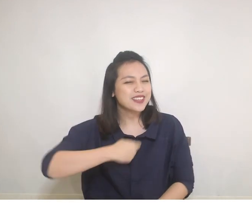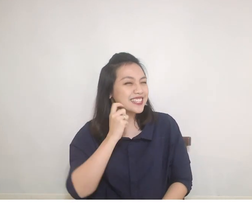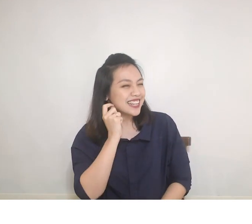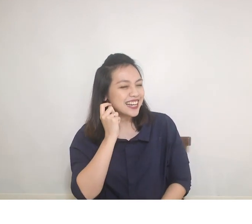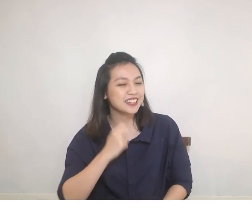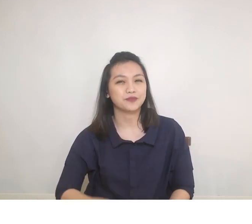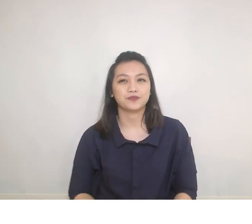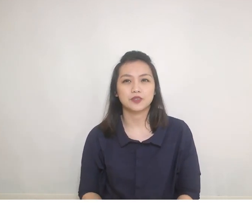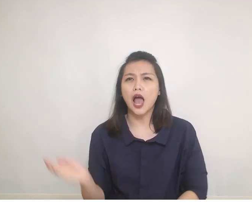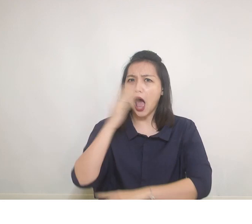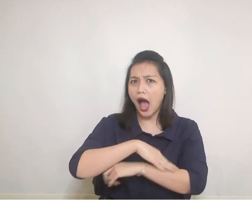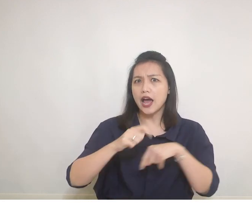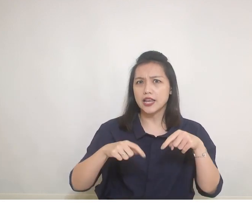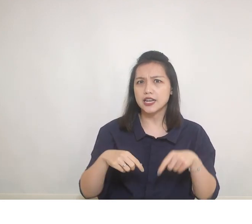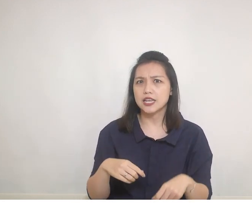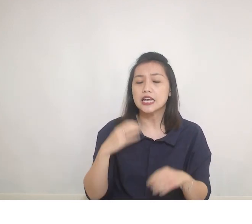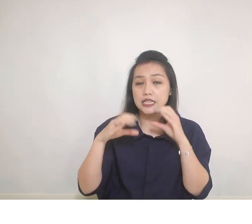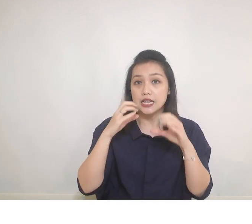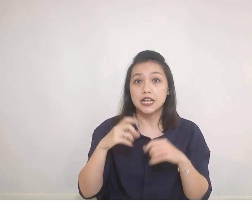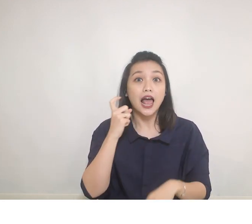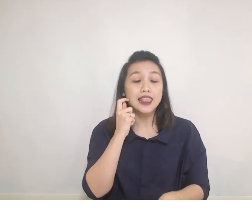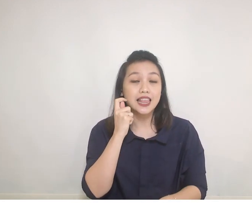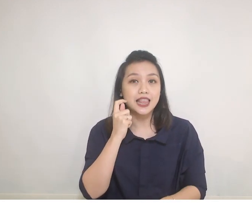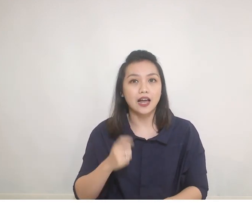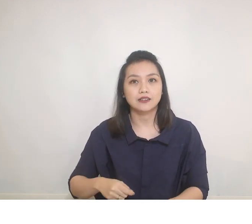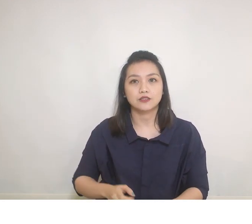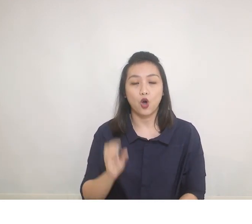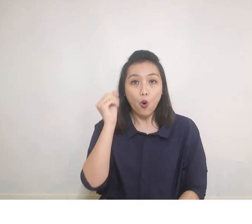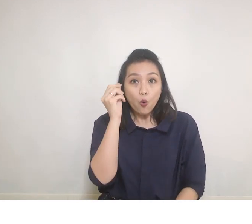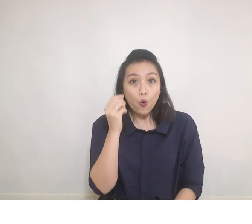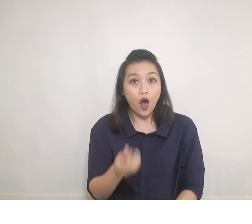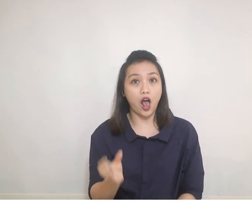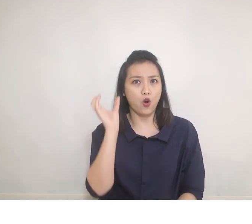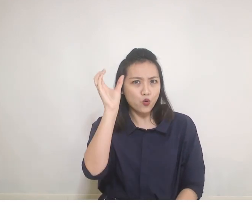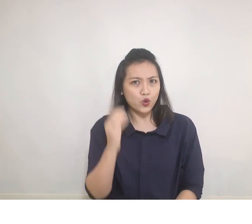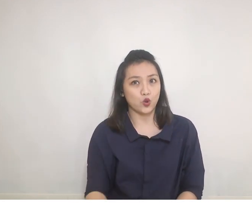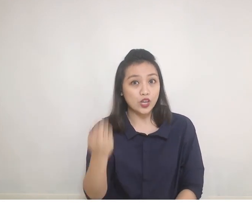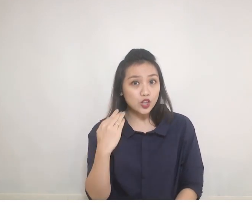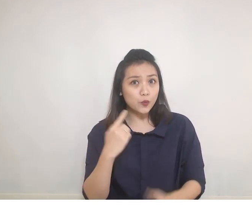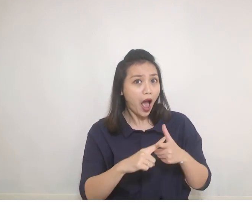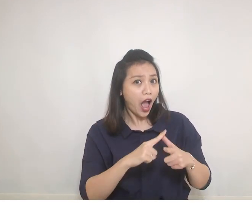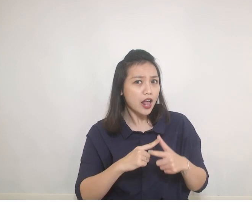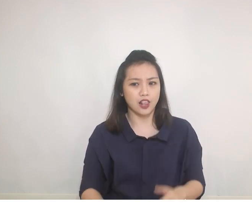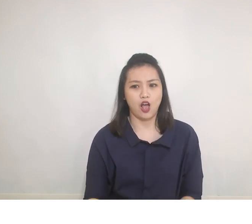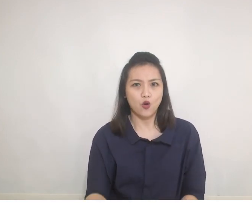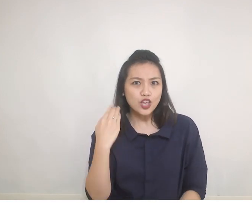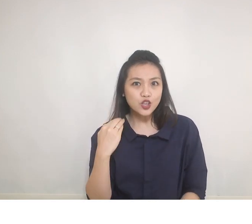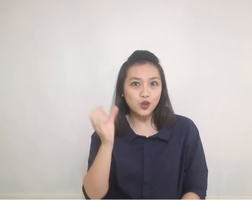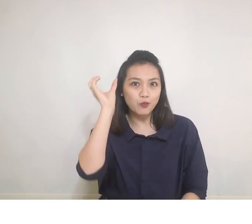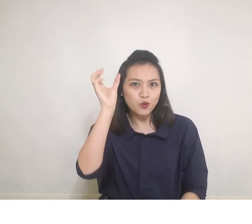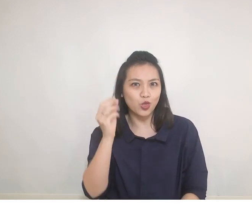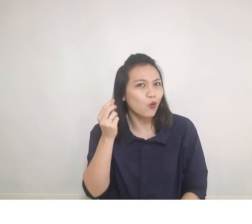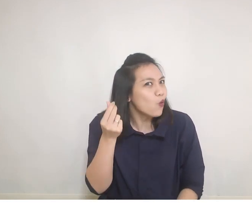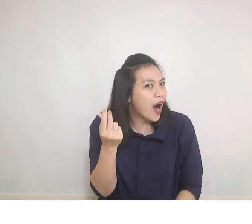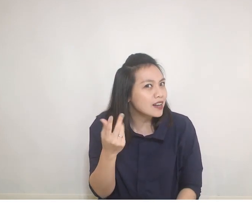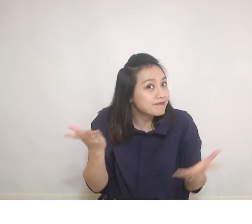mengenai uang untuk hidup atau hidup untuk uang. Bahasan yang sangat menarik. Namun sebelumnya yes, Pak Adrian. Menarik sekali.